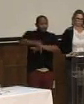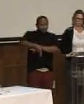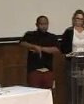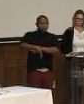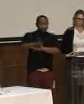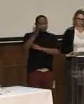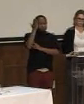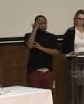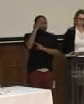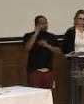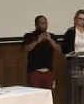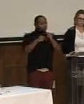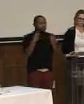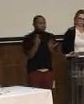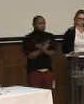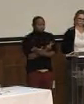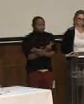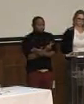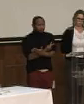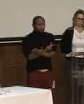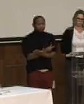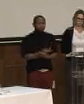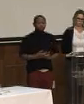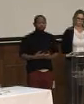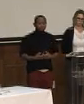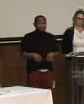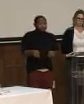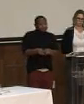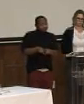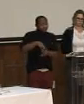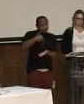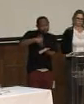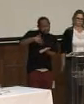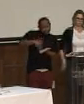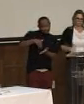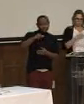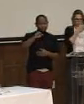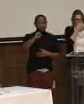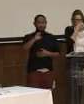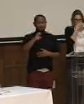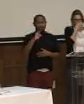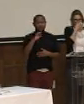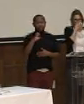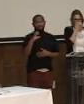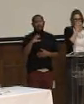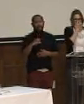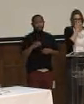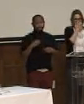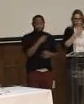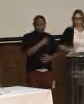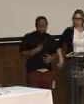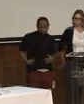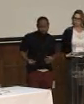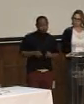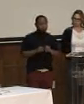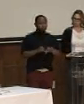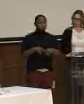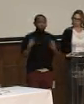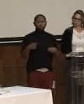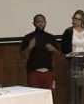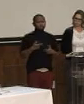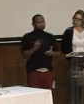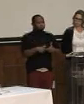essas colocações, essa realidade, à Secretaria, à CETEC, ao Ministro da Educação, para que eles tomem providência.